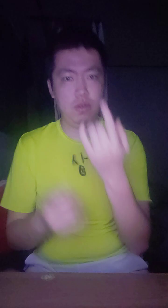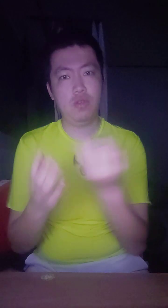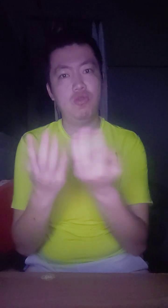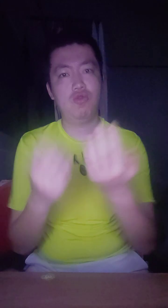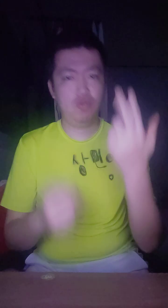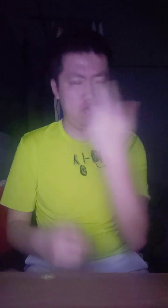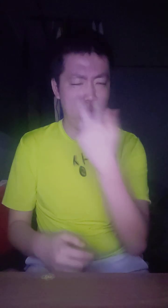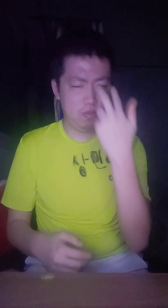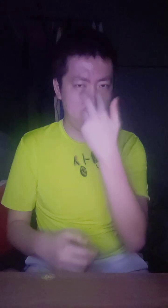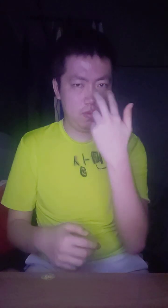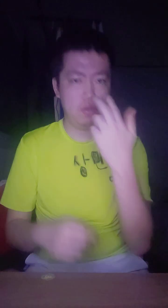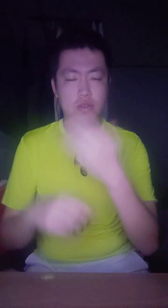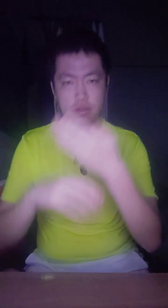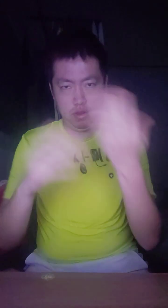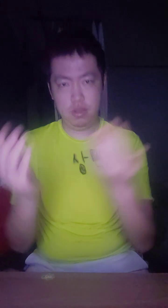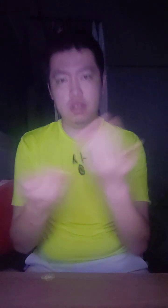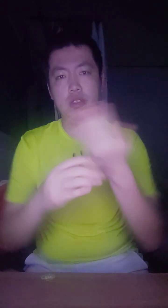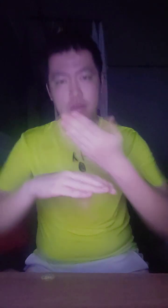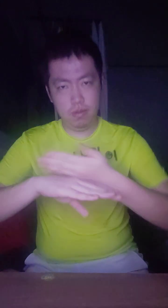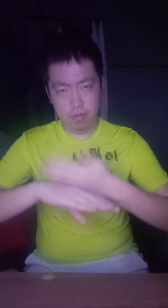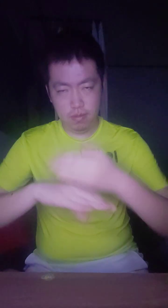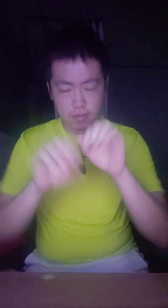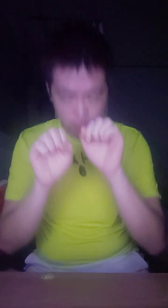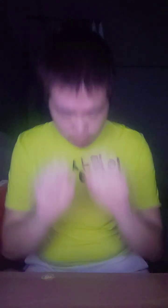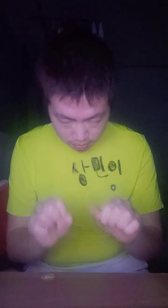SBS 뉴스를 시청해 주셔서 대단히 고맙습니다.